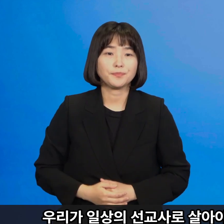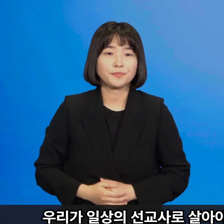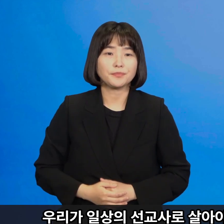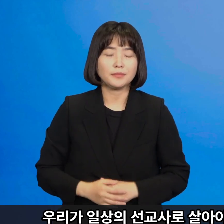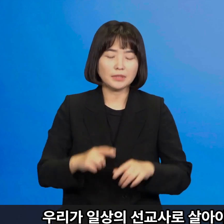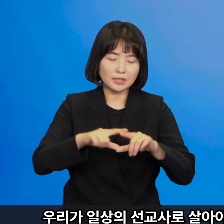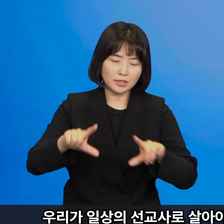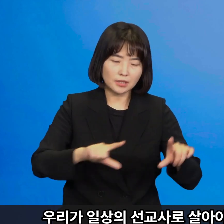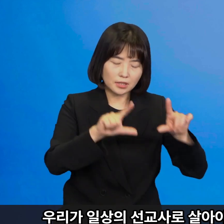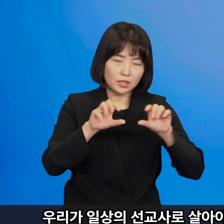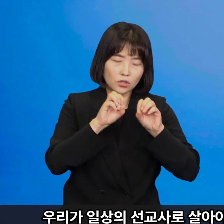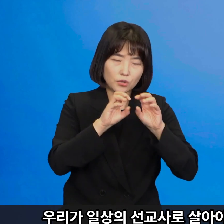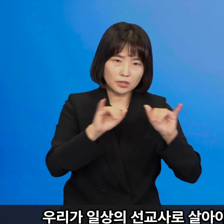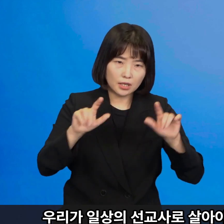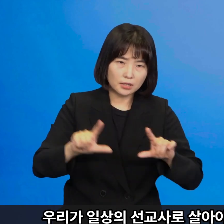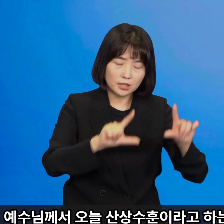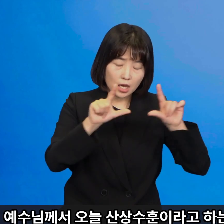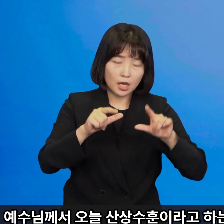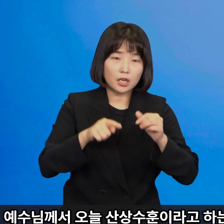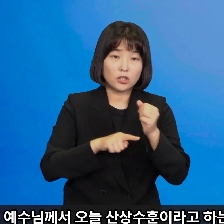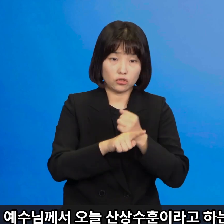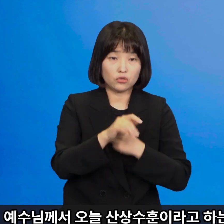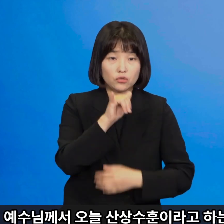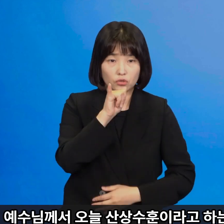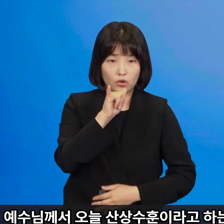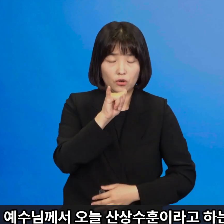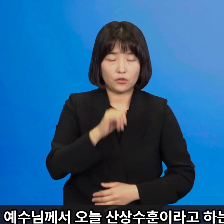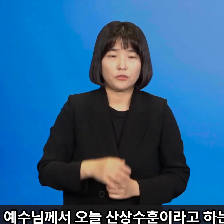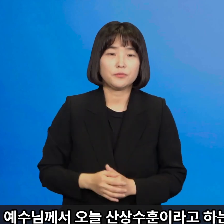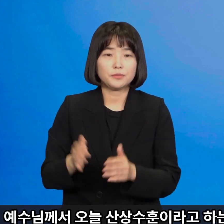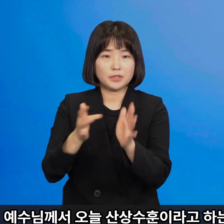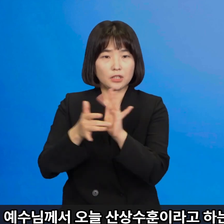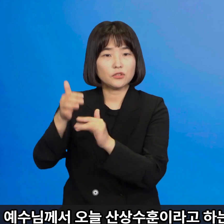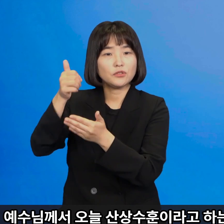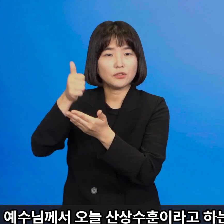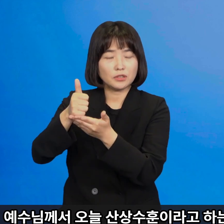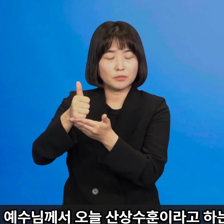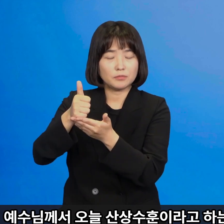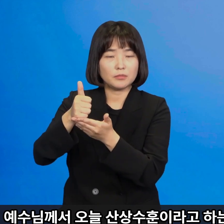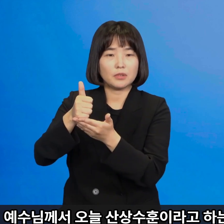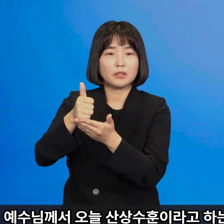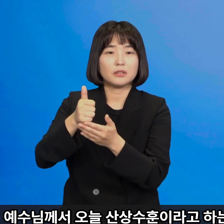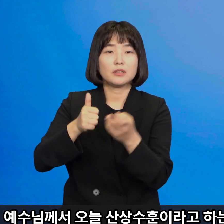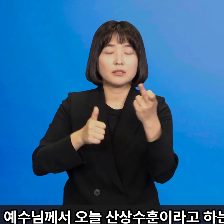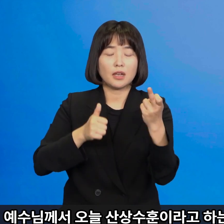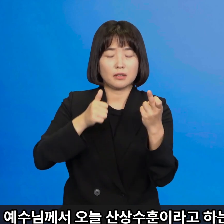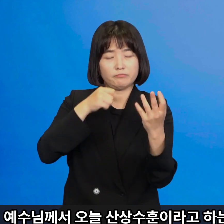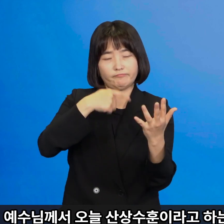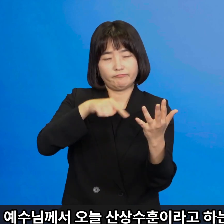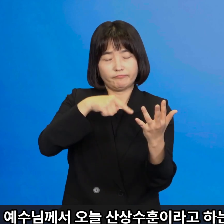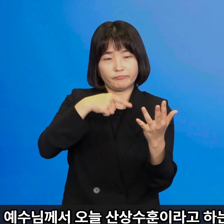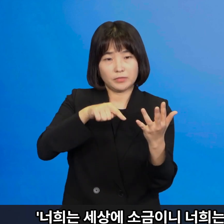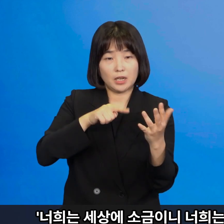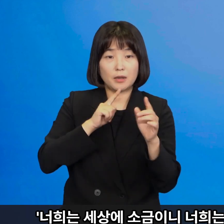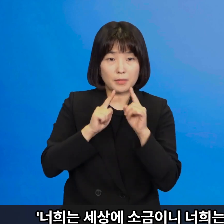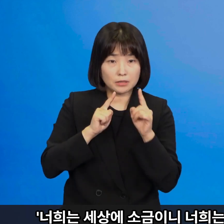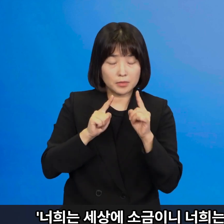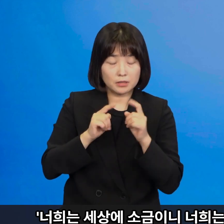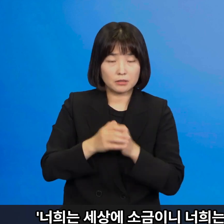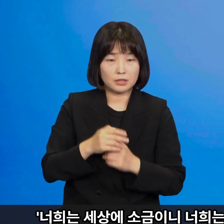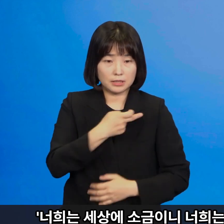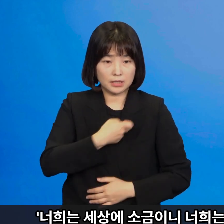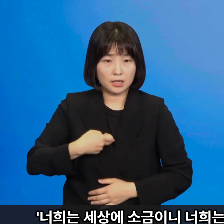일상의 선교사로 살아야 되는 이유가 바로 여기에 있어요. 예수님께서 오늘 산상수훈이라고 하는 이 말씀에서 제자들을 이렇게 부르십니다.